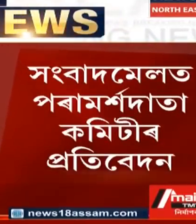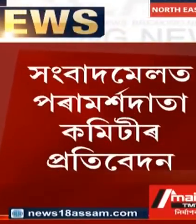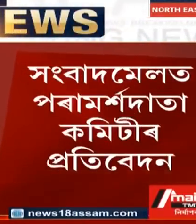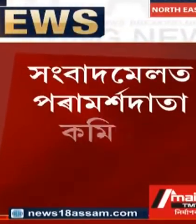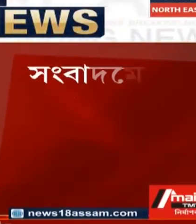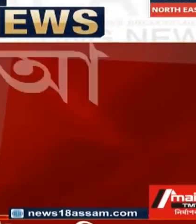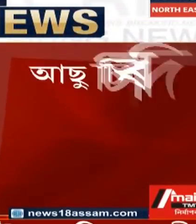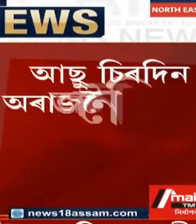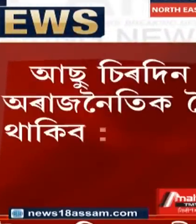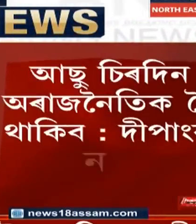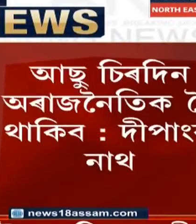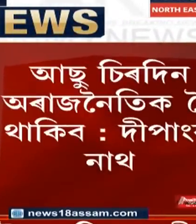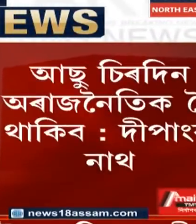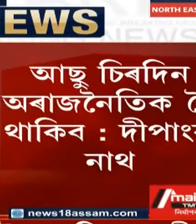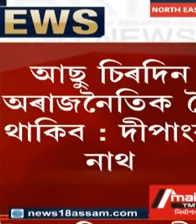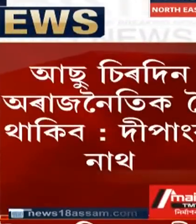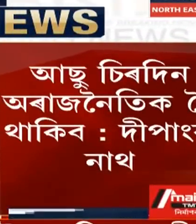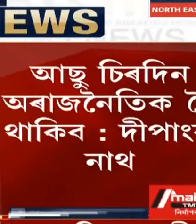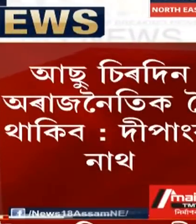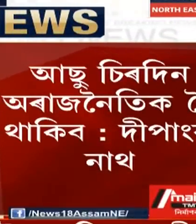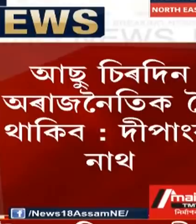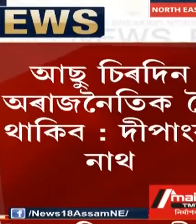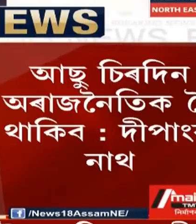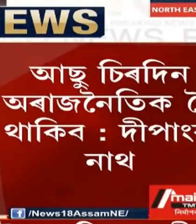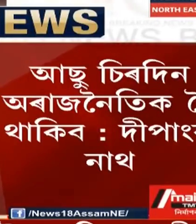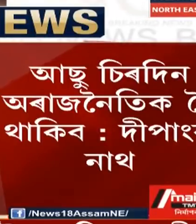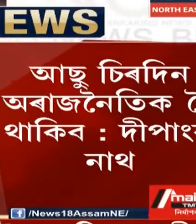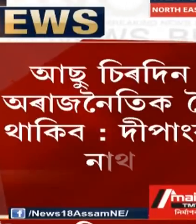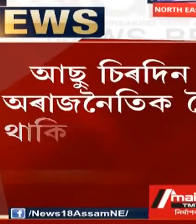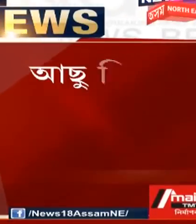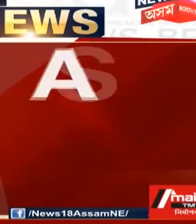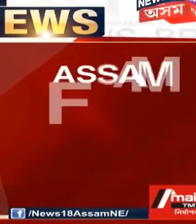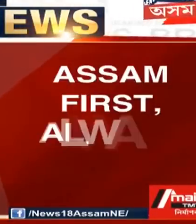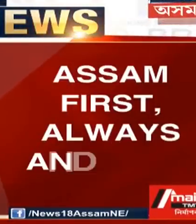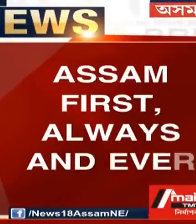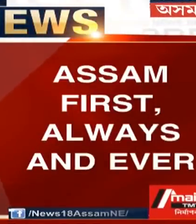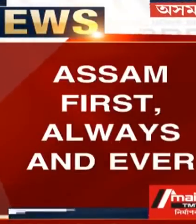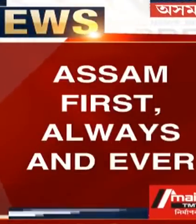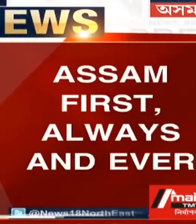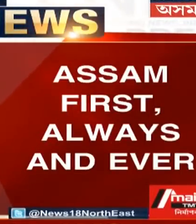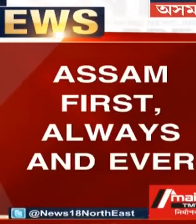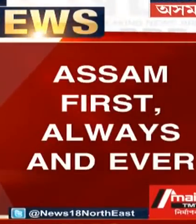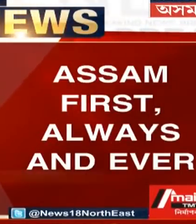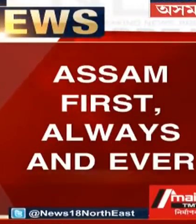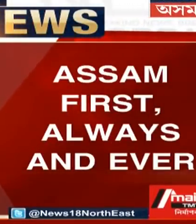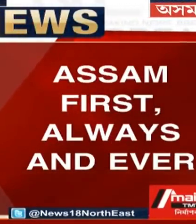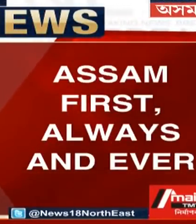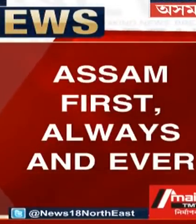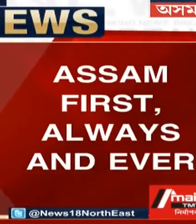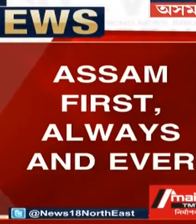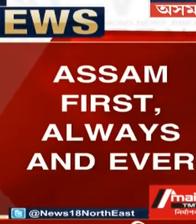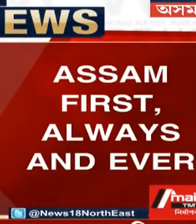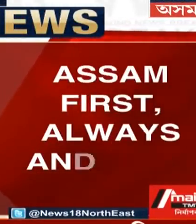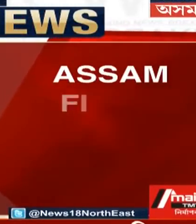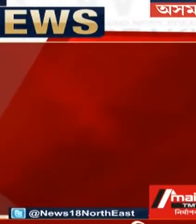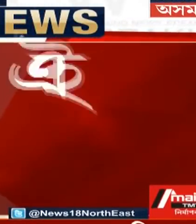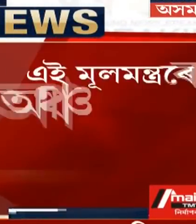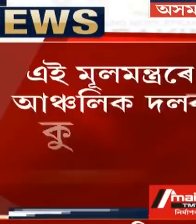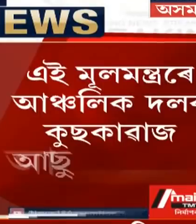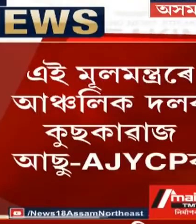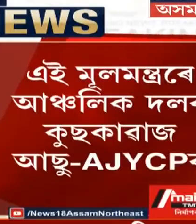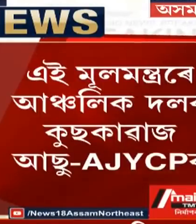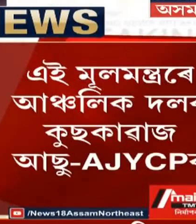राजनैतिक एटा आंदोलन एटा संग्राम रूप आग लगे पोषकता करिसे जो विभिन्न खिलंजिया जातिसत्ता